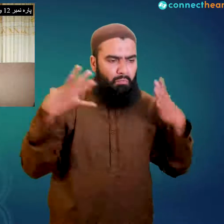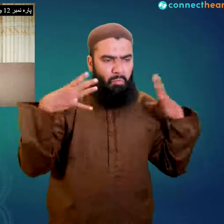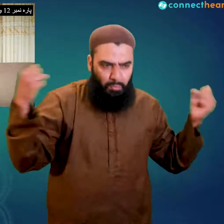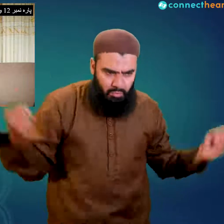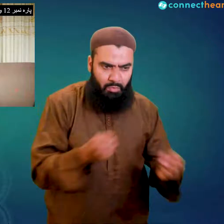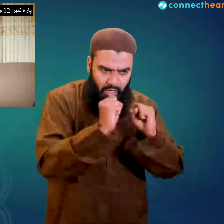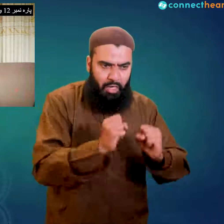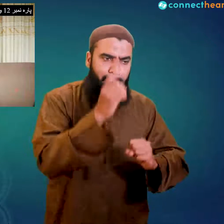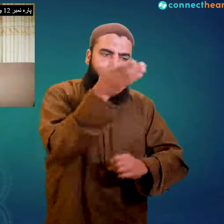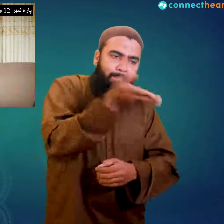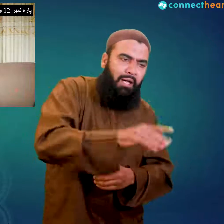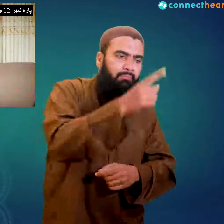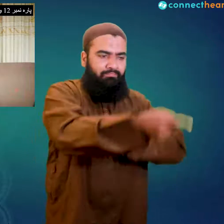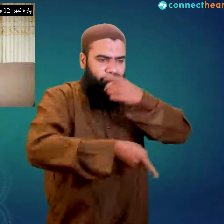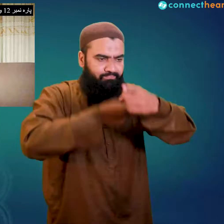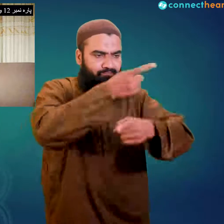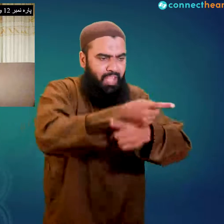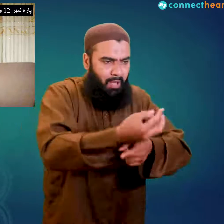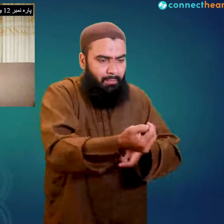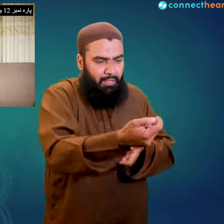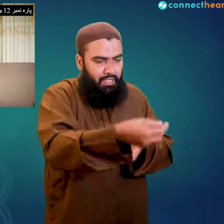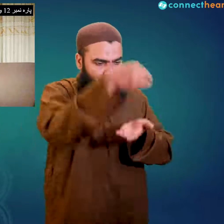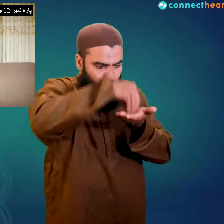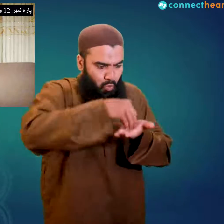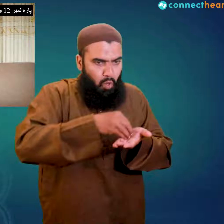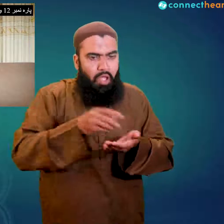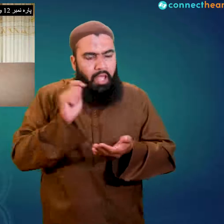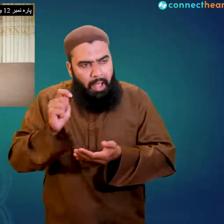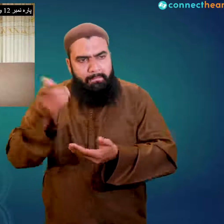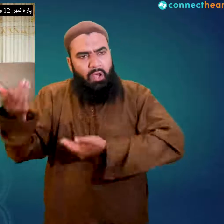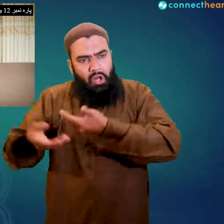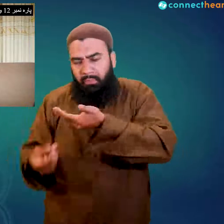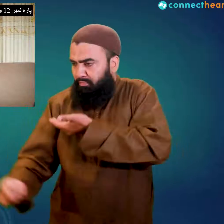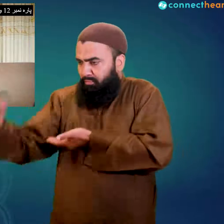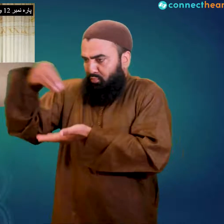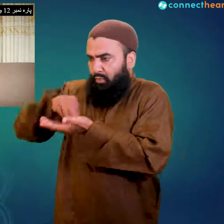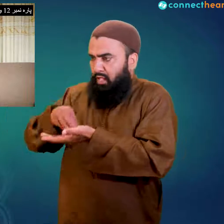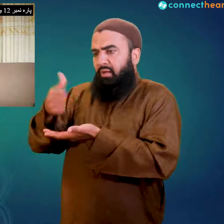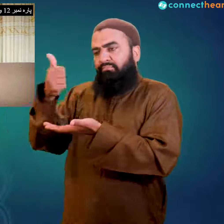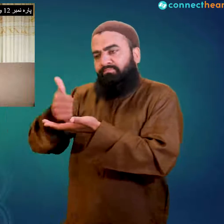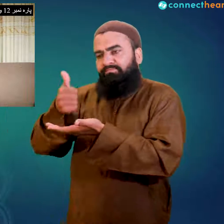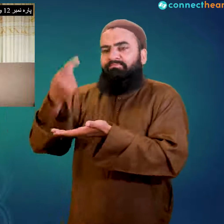کے ذریعے سے روزی حاصل کرنا یہ توکل کے خلاف نہیں ہے۔